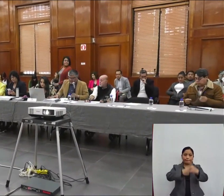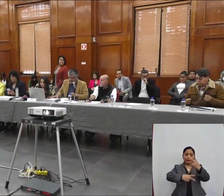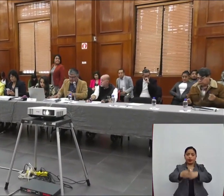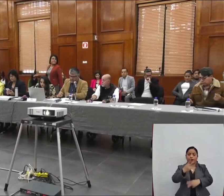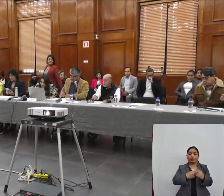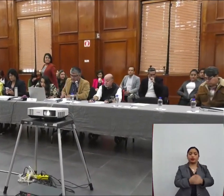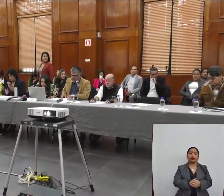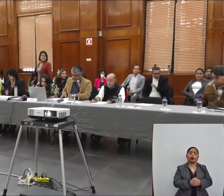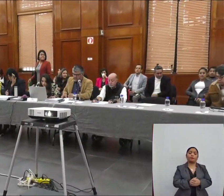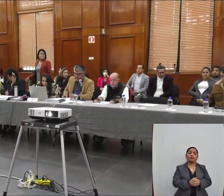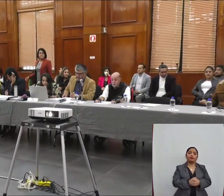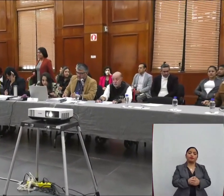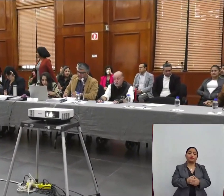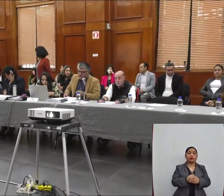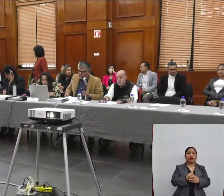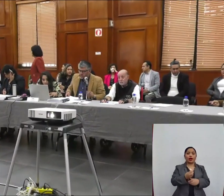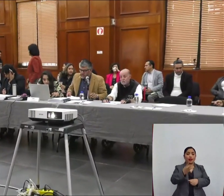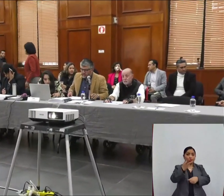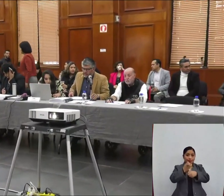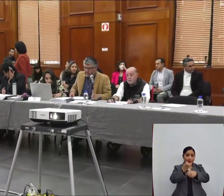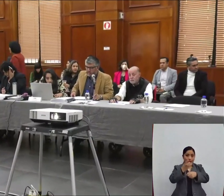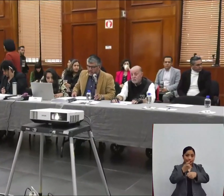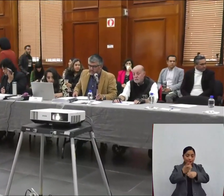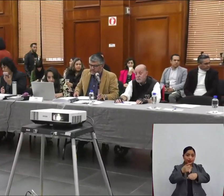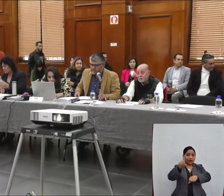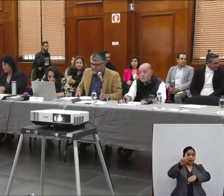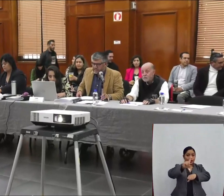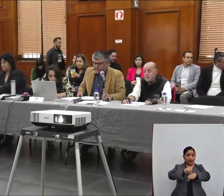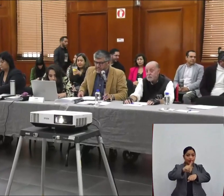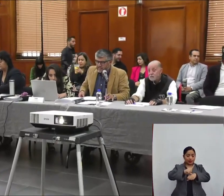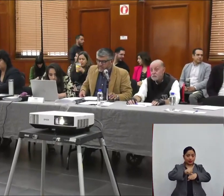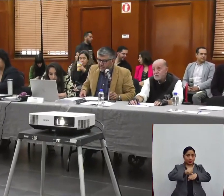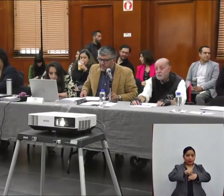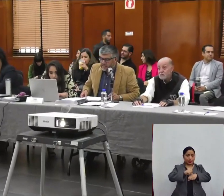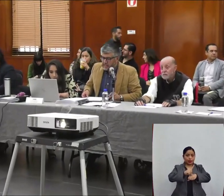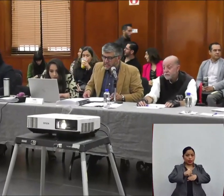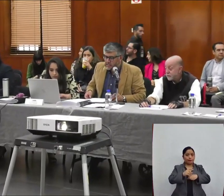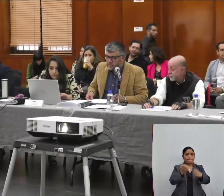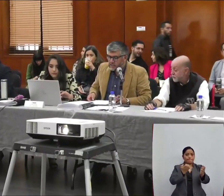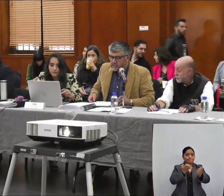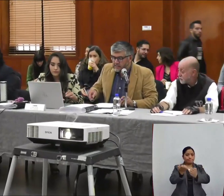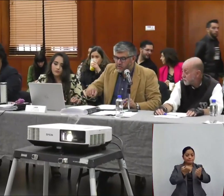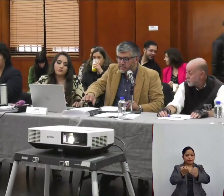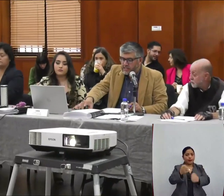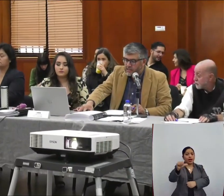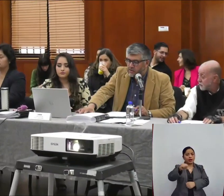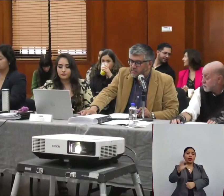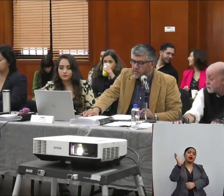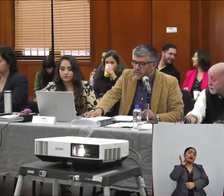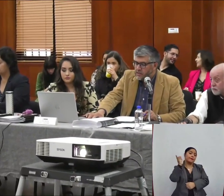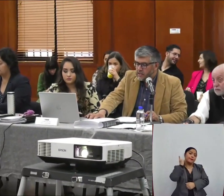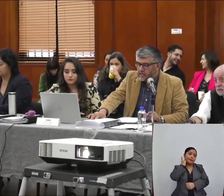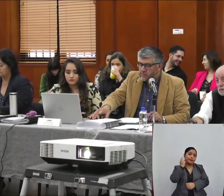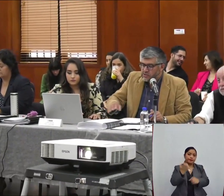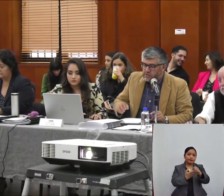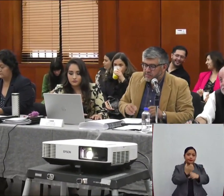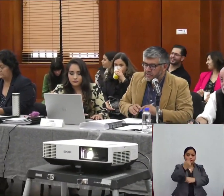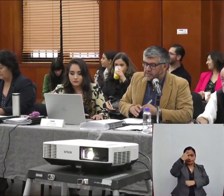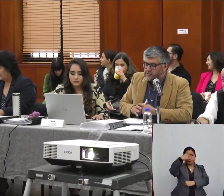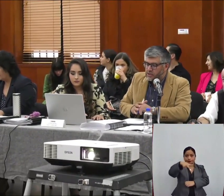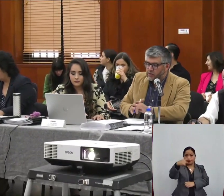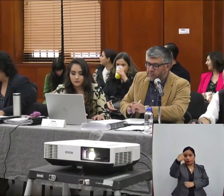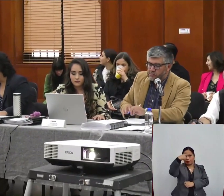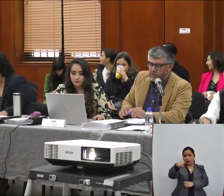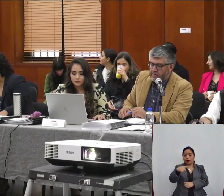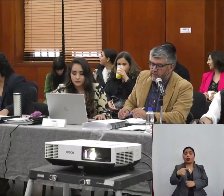de actividades donde la 61ª Legislatura del Estado de México y la Comisión para